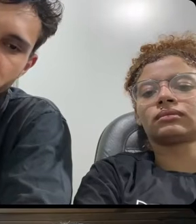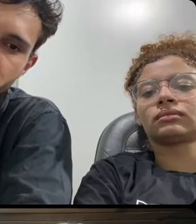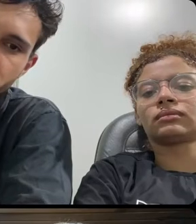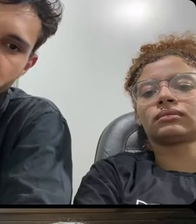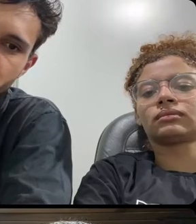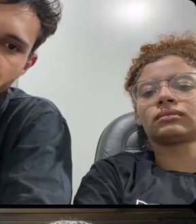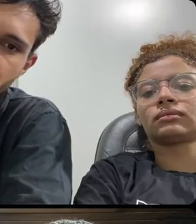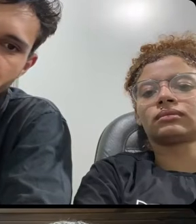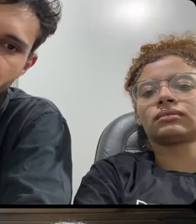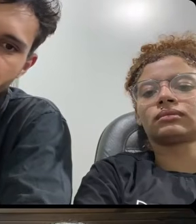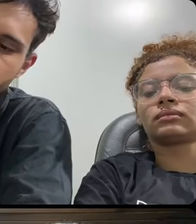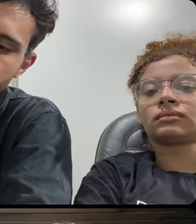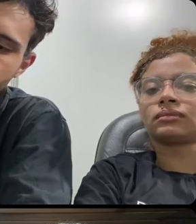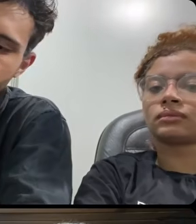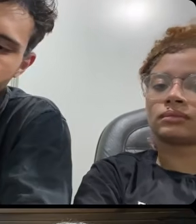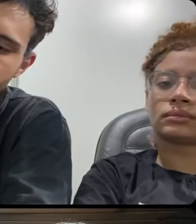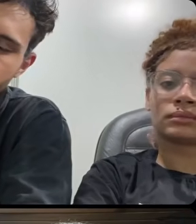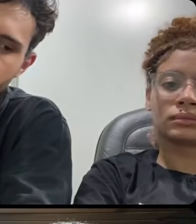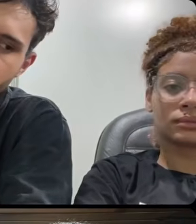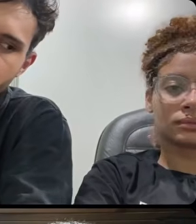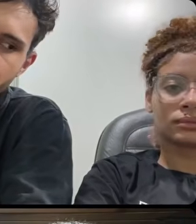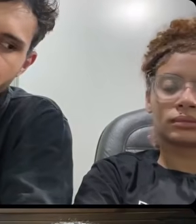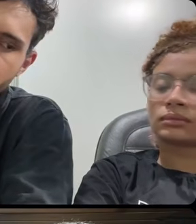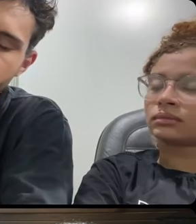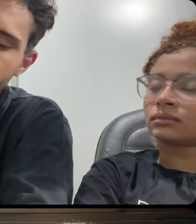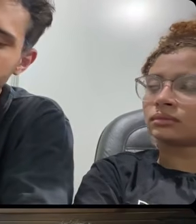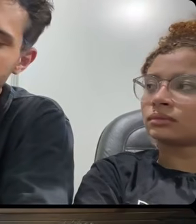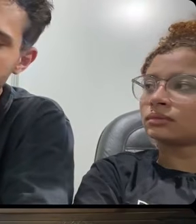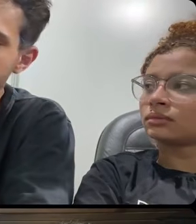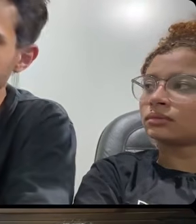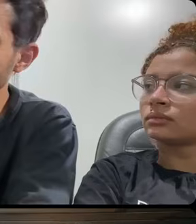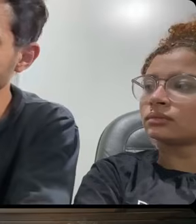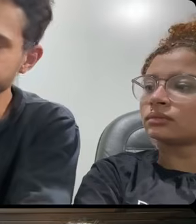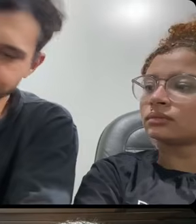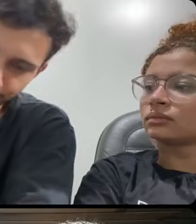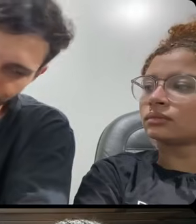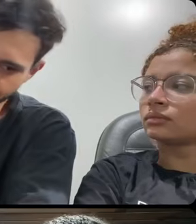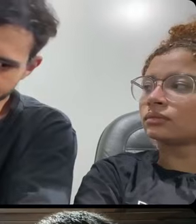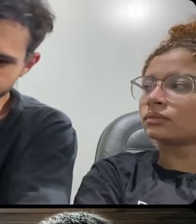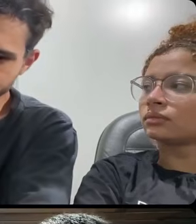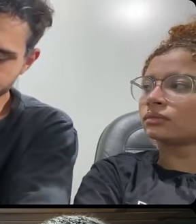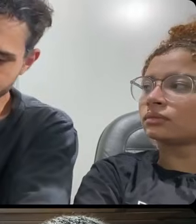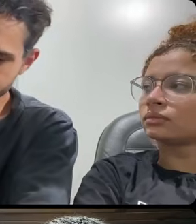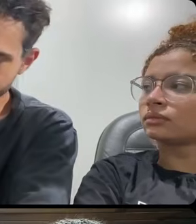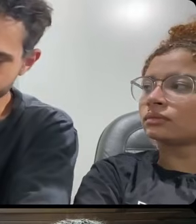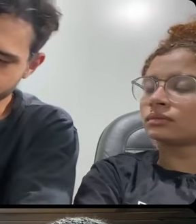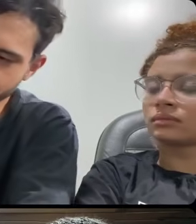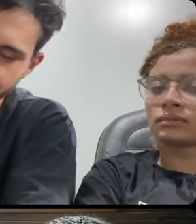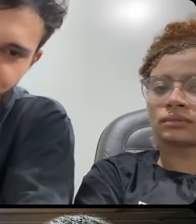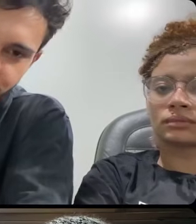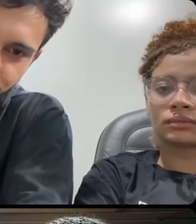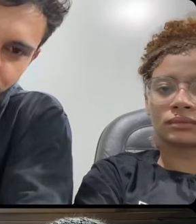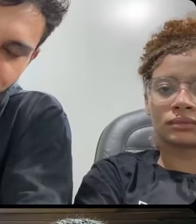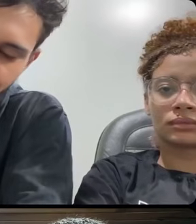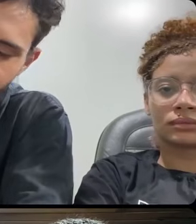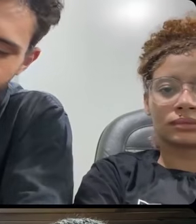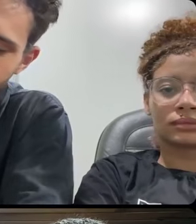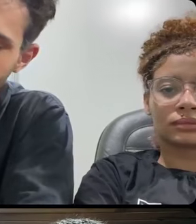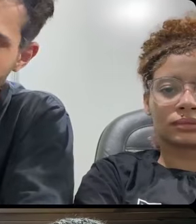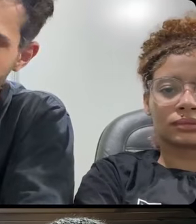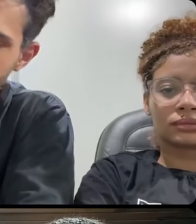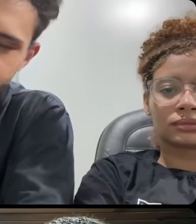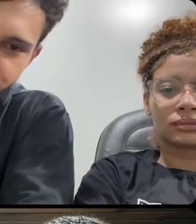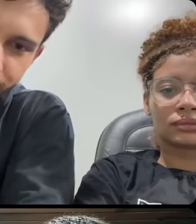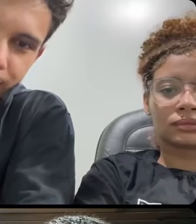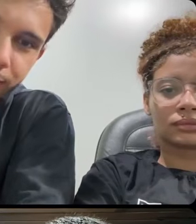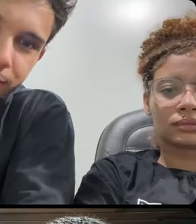que foi o testemunho de conversão de vocês? Então, tem aquela frase, né, que fala assim, ou vem pelo